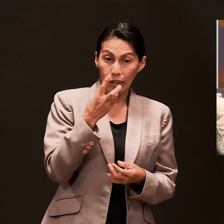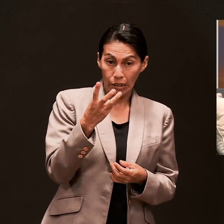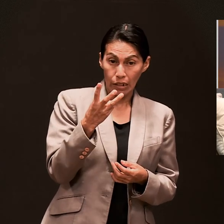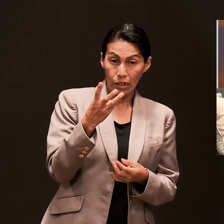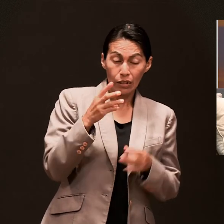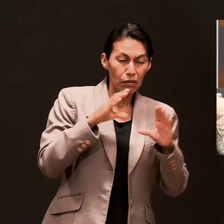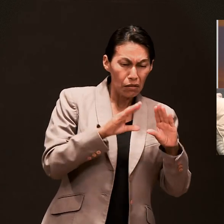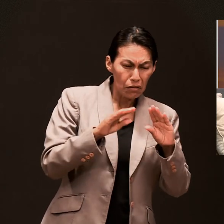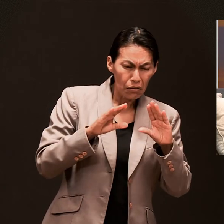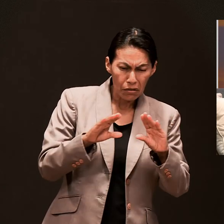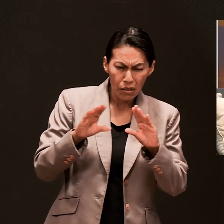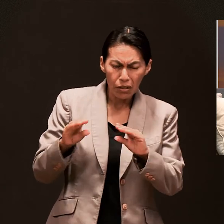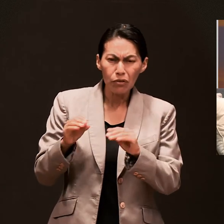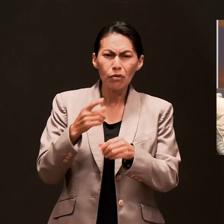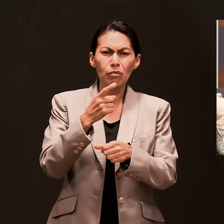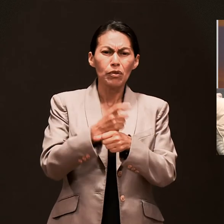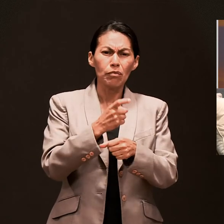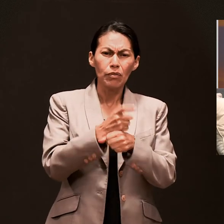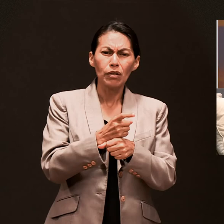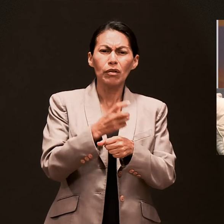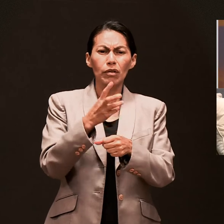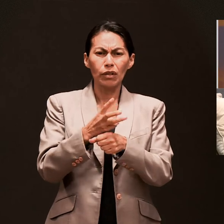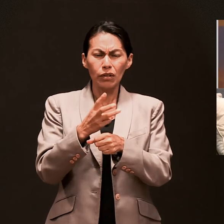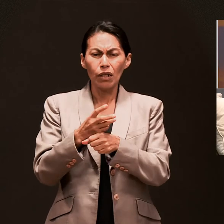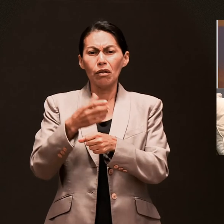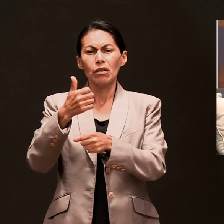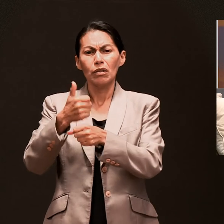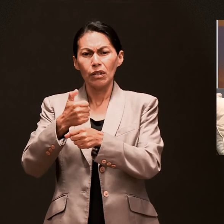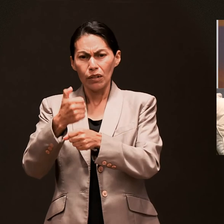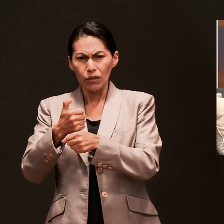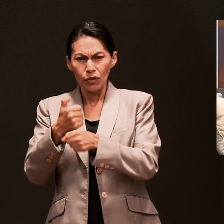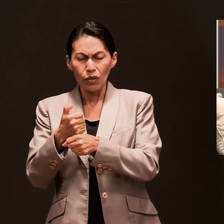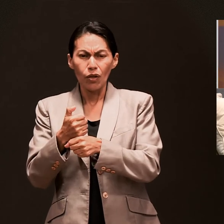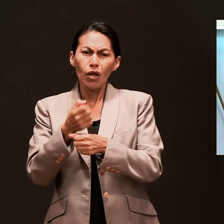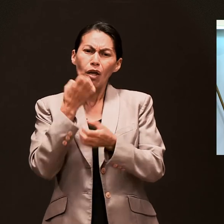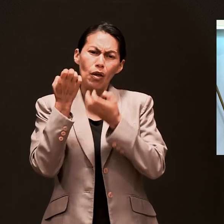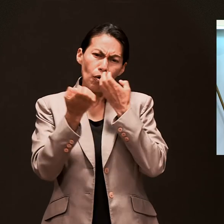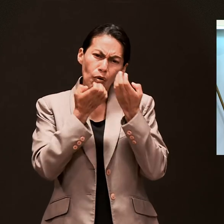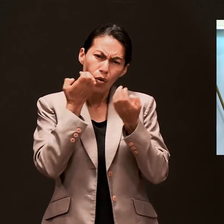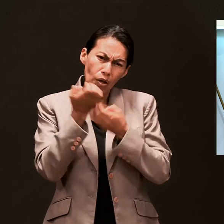doy primero de primaria tercero y sexto de primaria